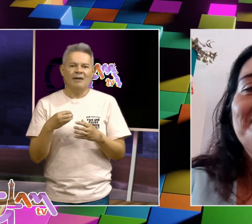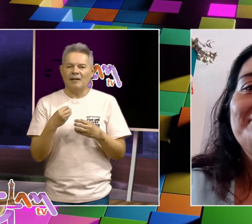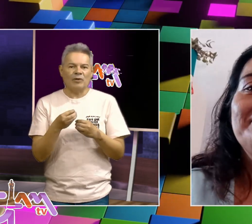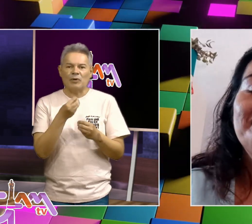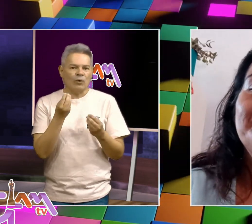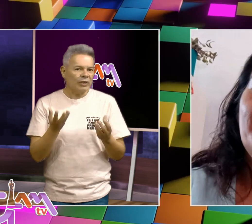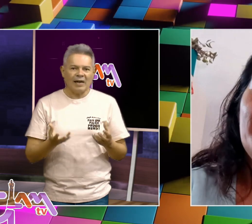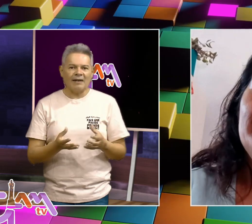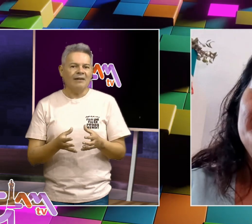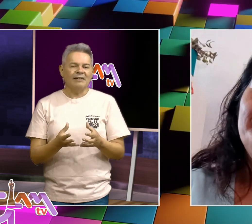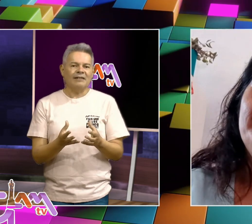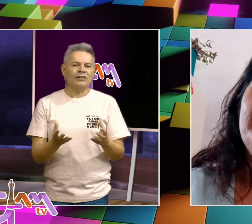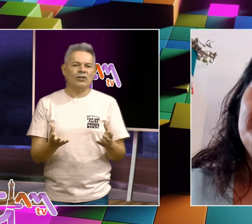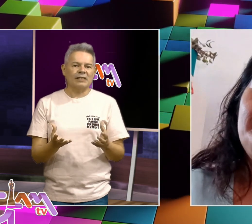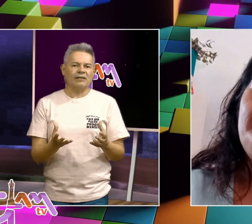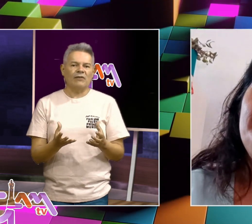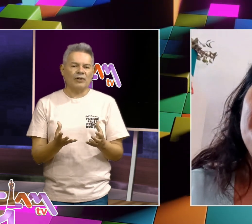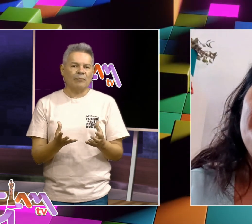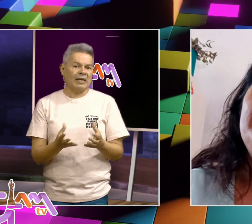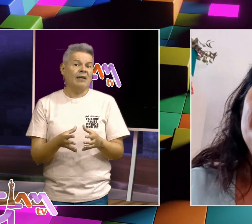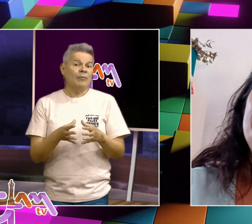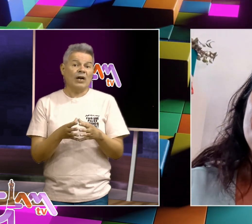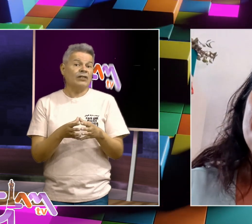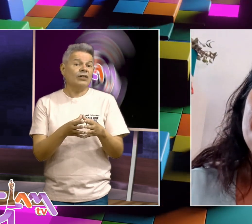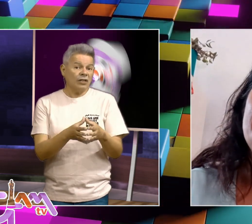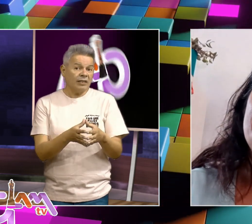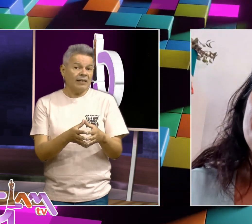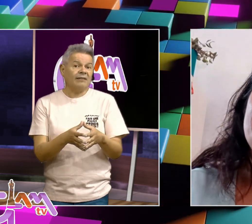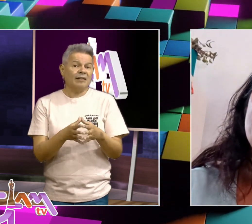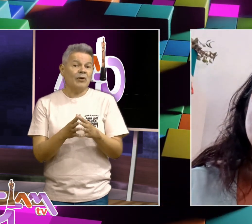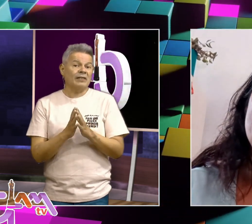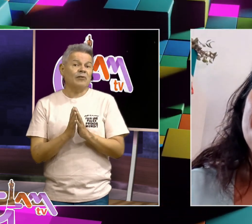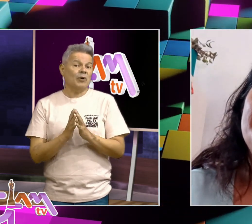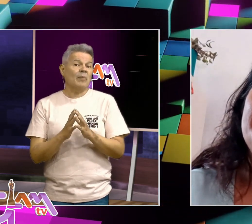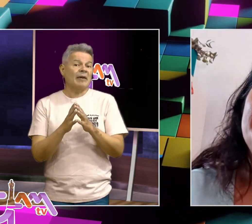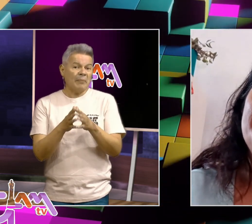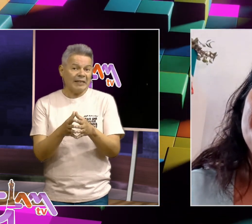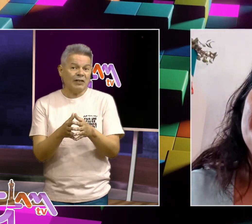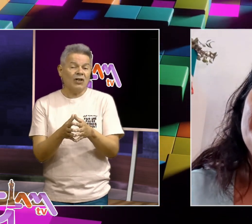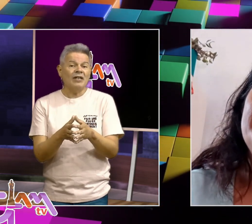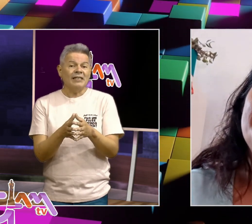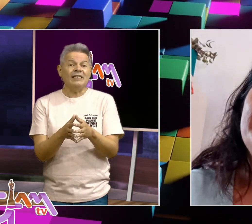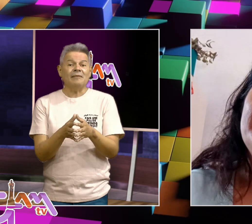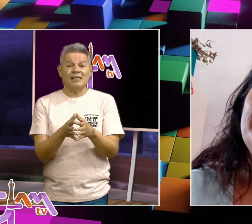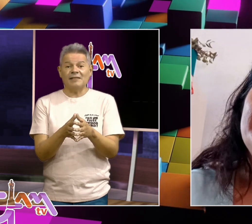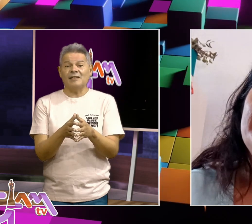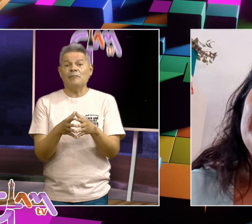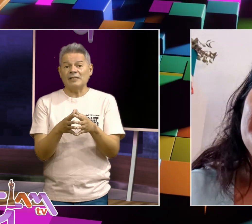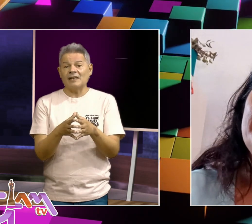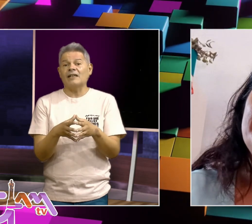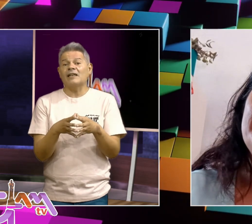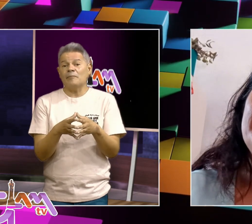ver, podemos degustar y tener todos los sentidos a flor de piel. Pero aquellos que no lo tienen, tenemos que ser un poco más empáticos y